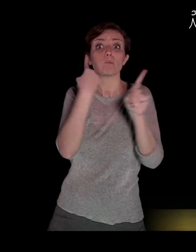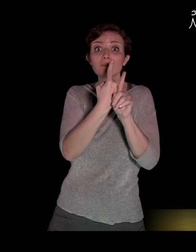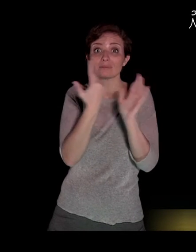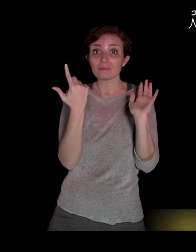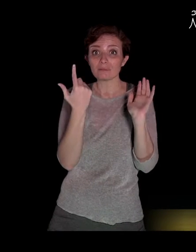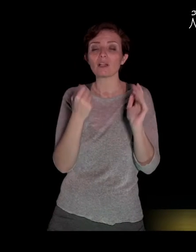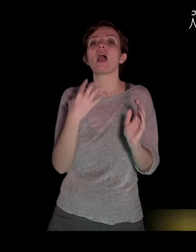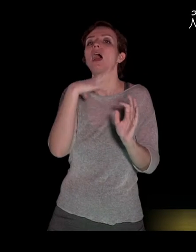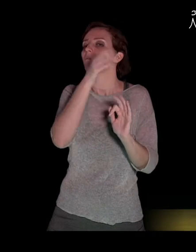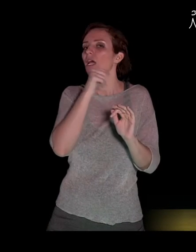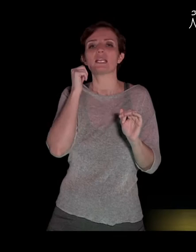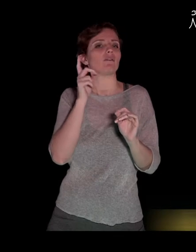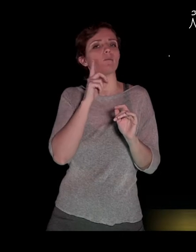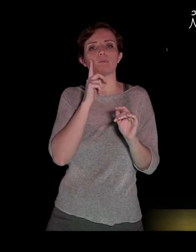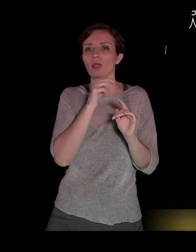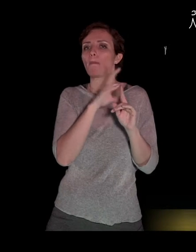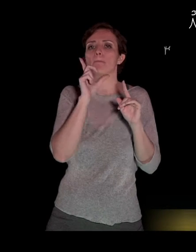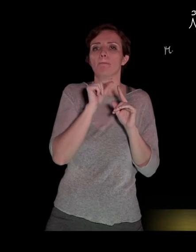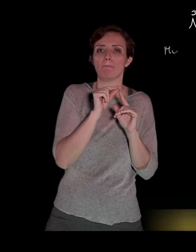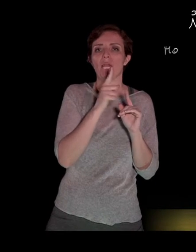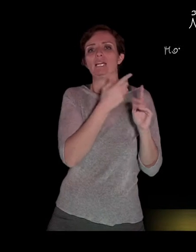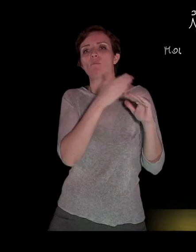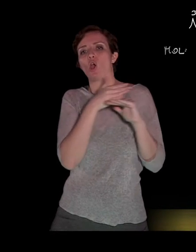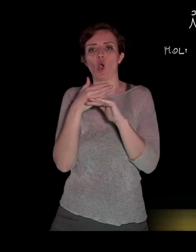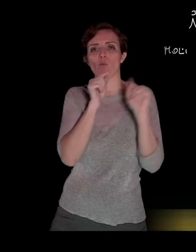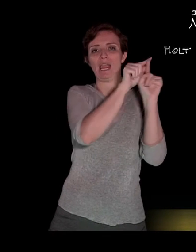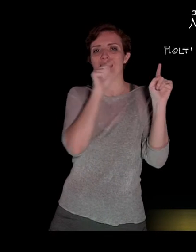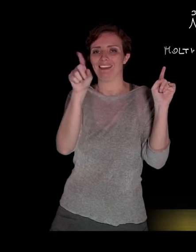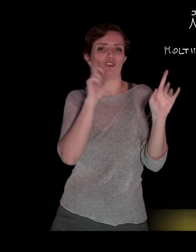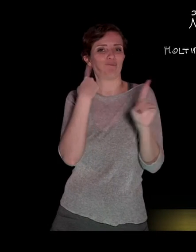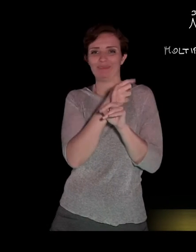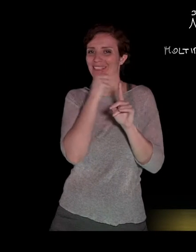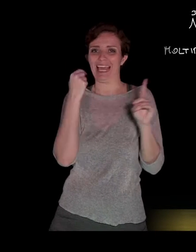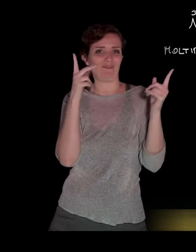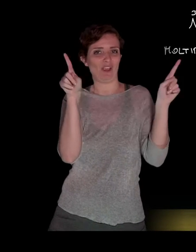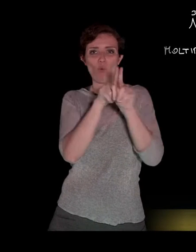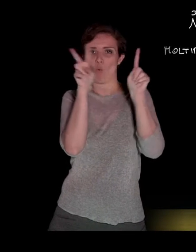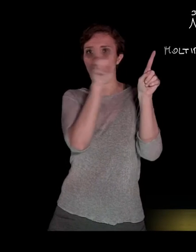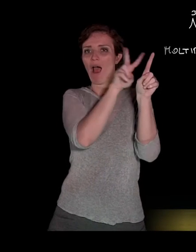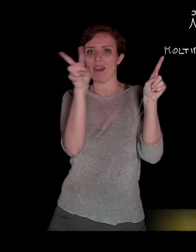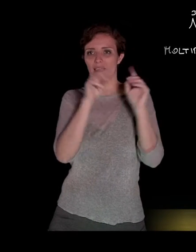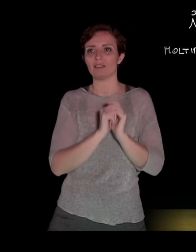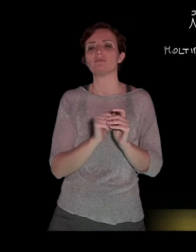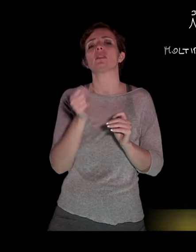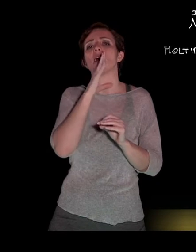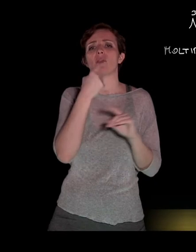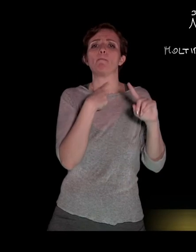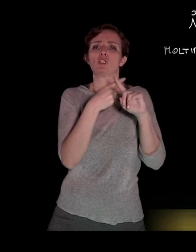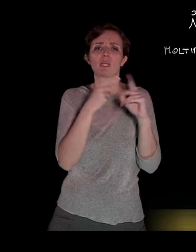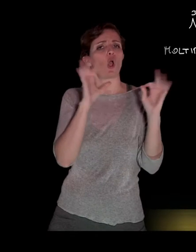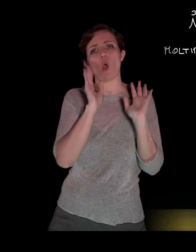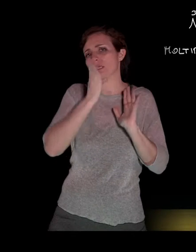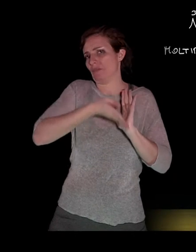stesso minimo comune indice quindi vediamo per esempio la moltiplicazione o se volete anche la divisione quindi moltiplicazione